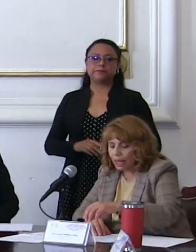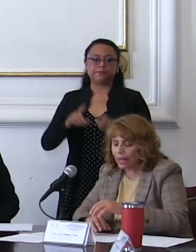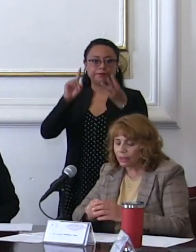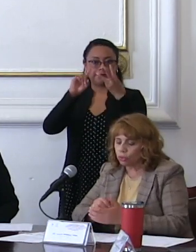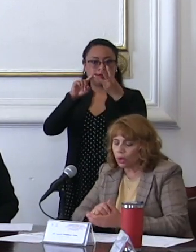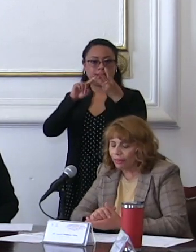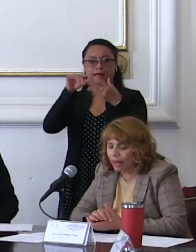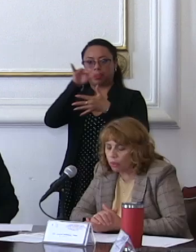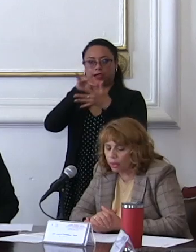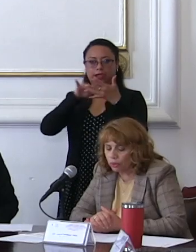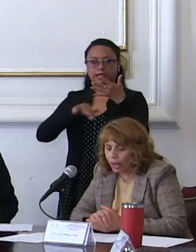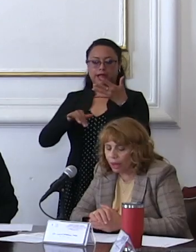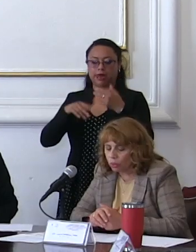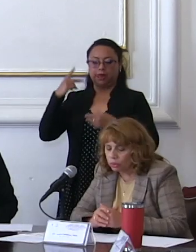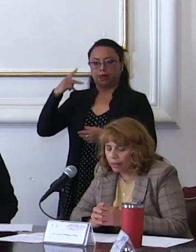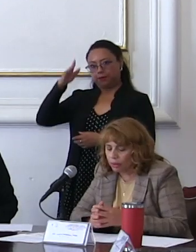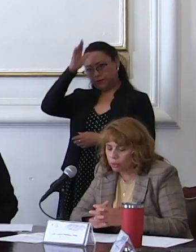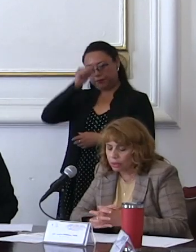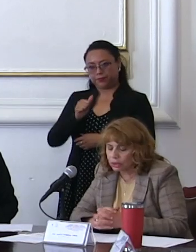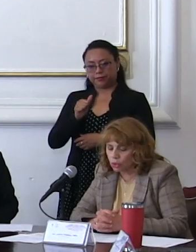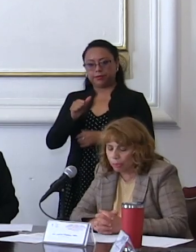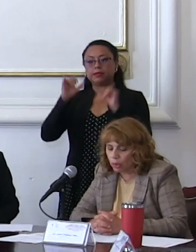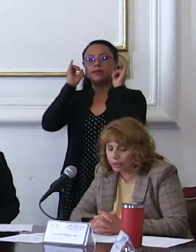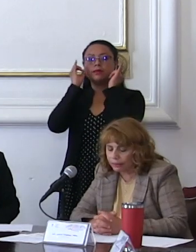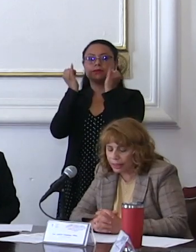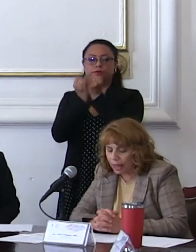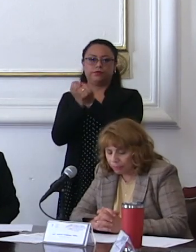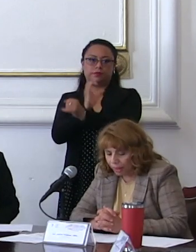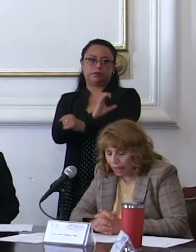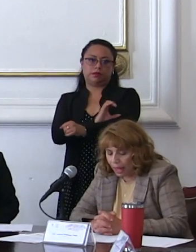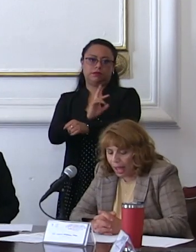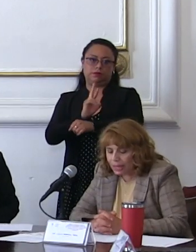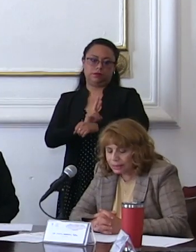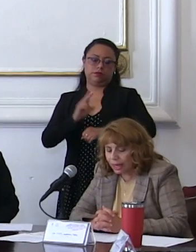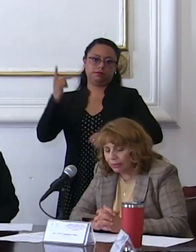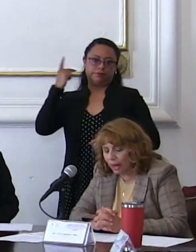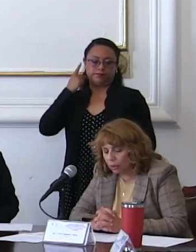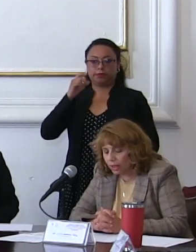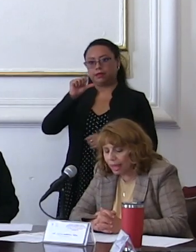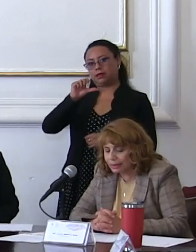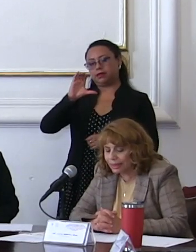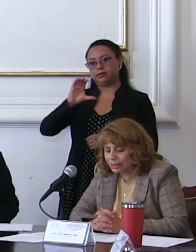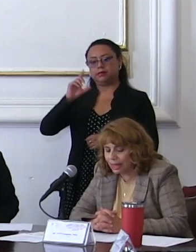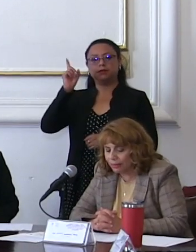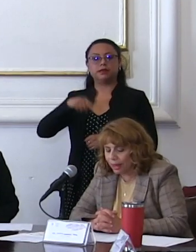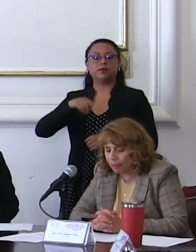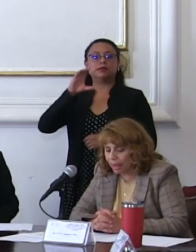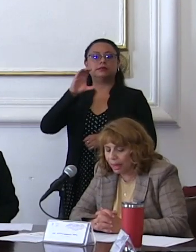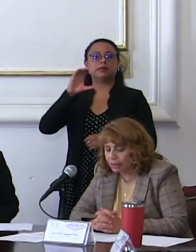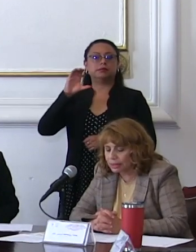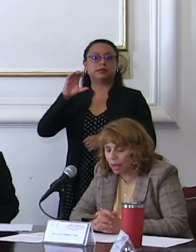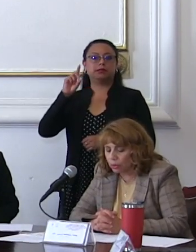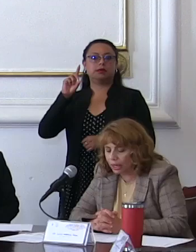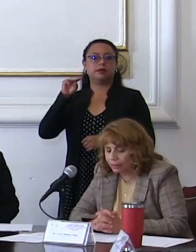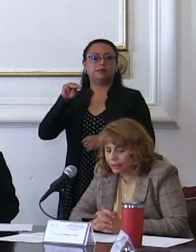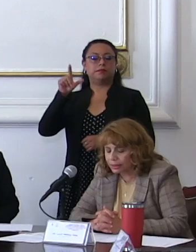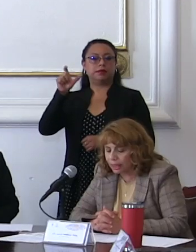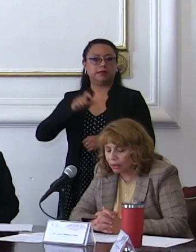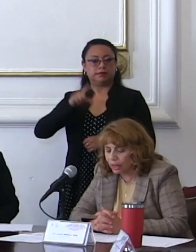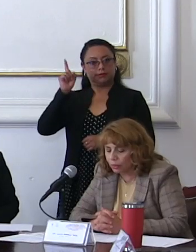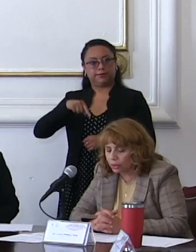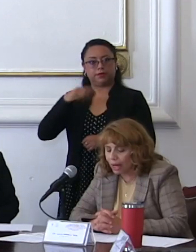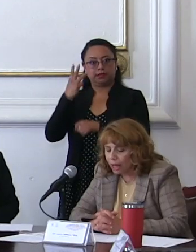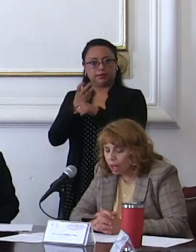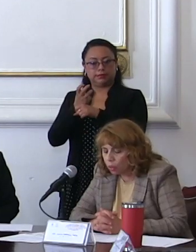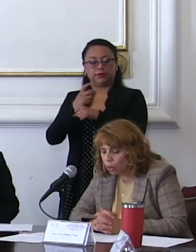3. Lectura del acuerdo de la Junta de Coordinación Política AC diagonal CCDMX diagonal